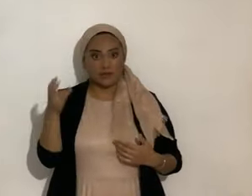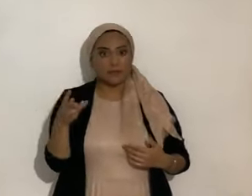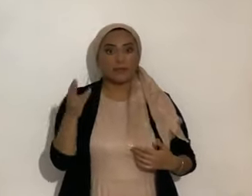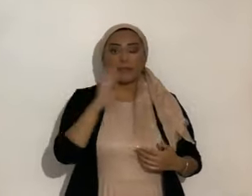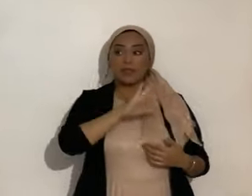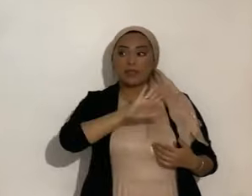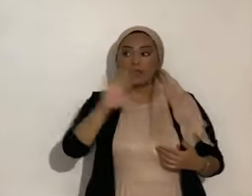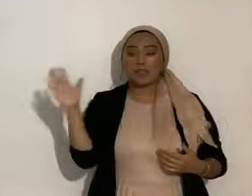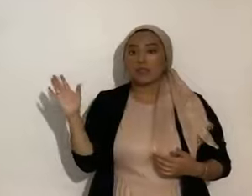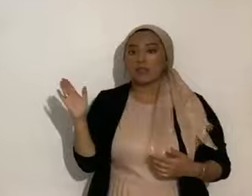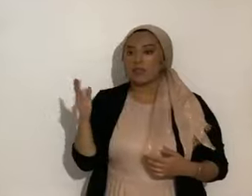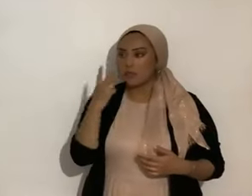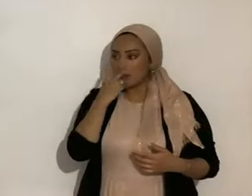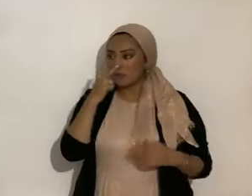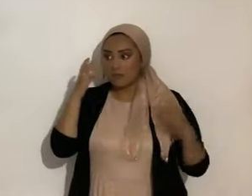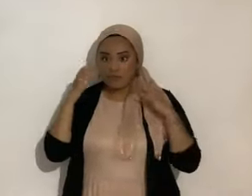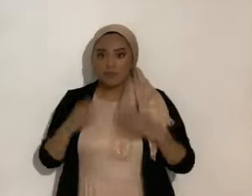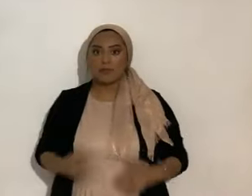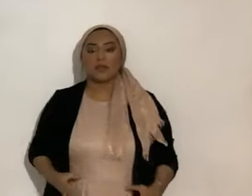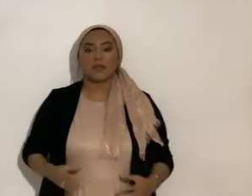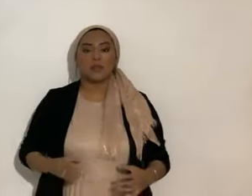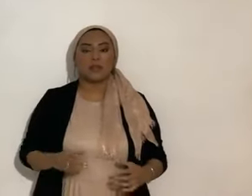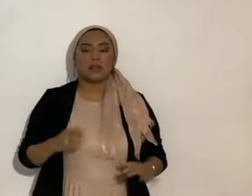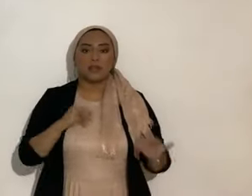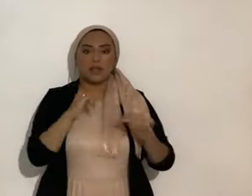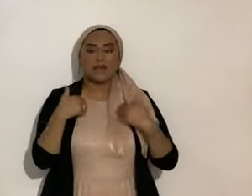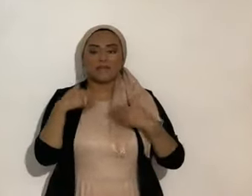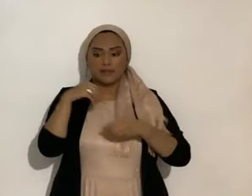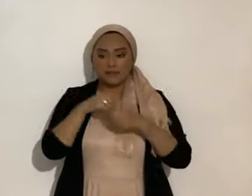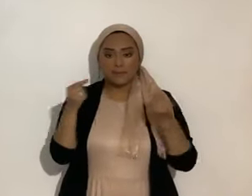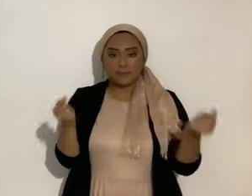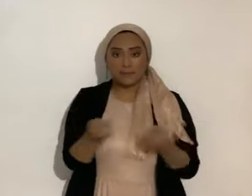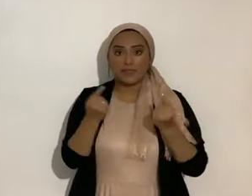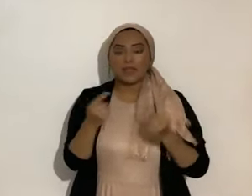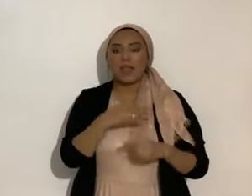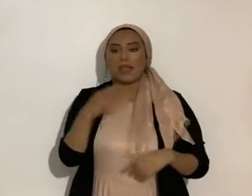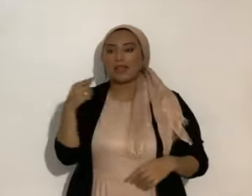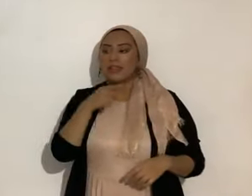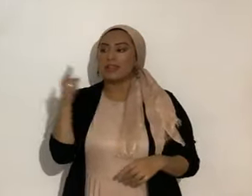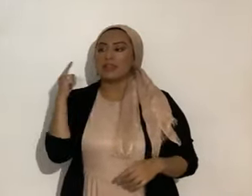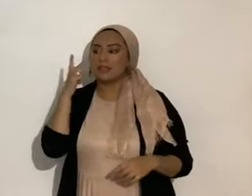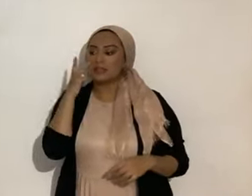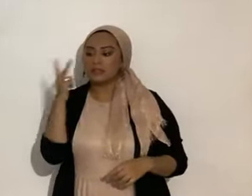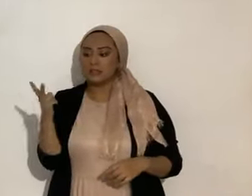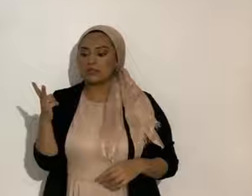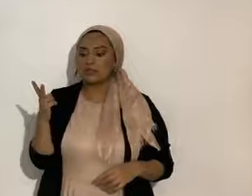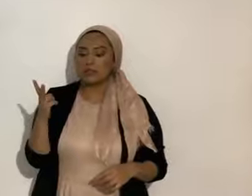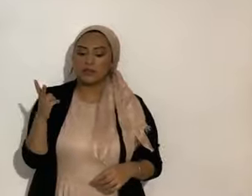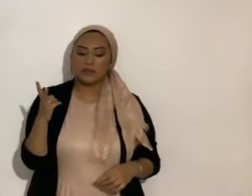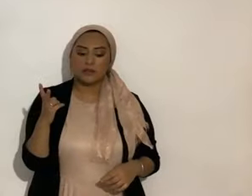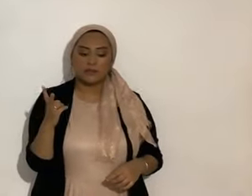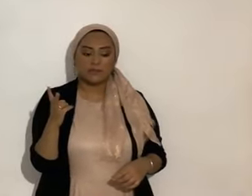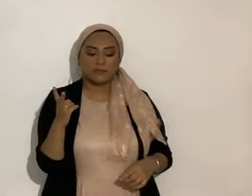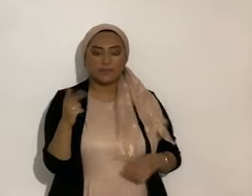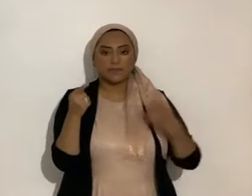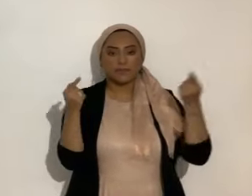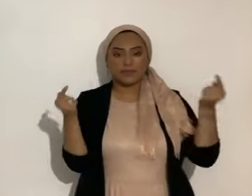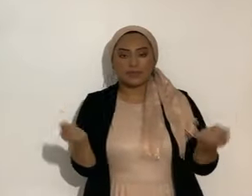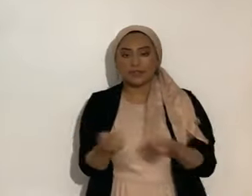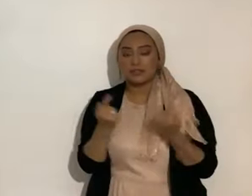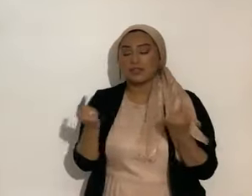sus ojos del cuerpo también están envenenados por el pecado y ven el